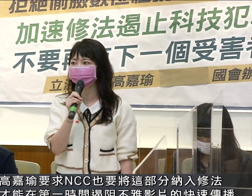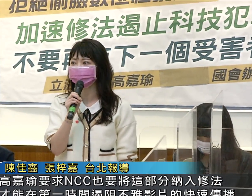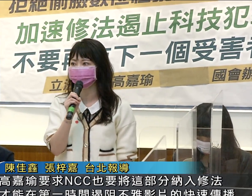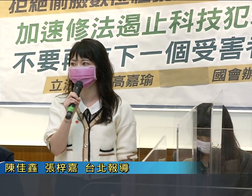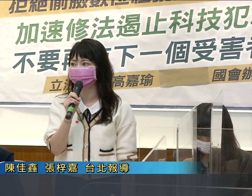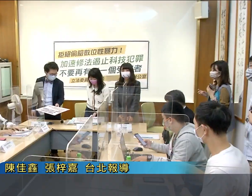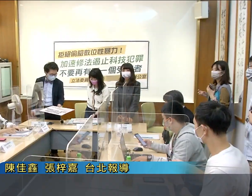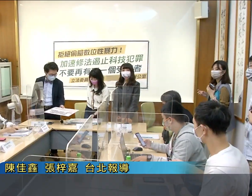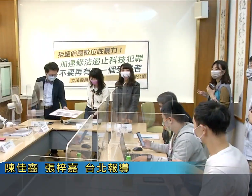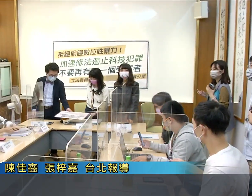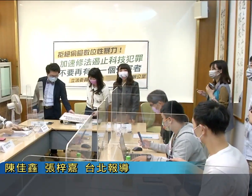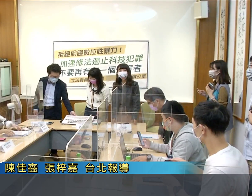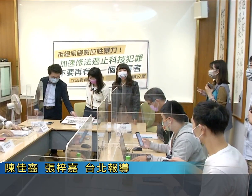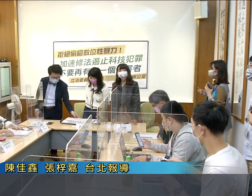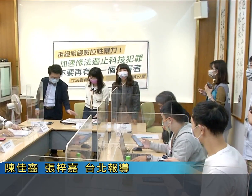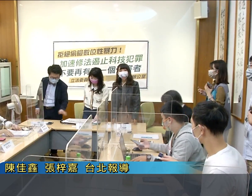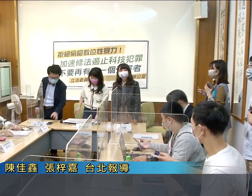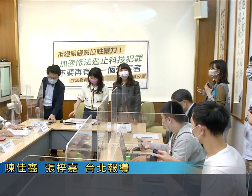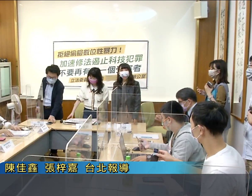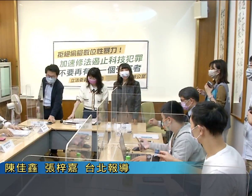播。记者陈嘉欣、张颖佳台北报道。